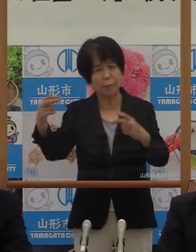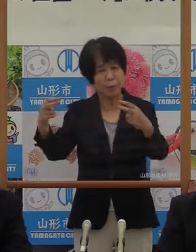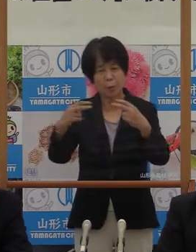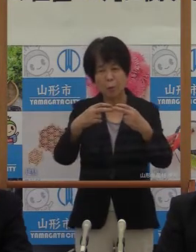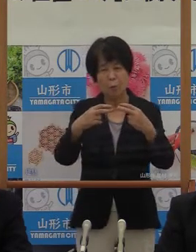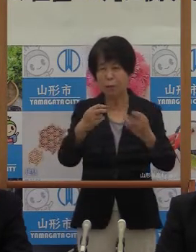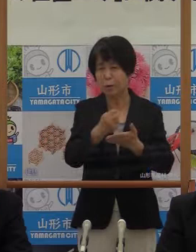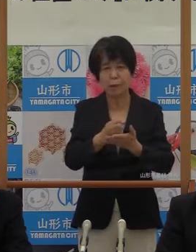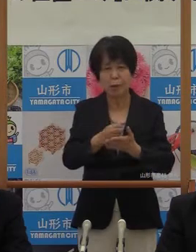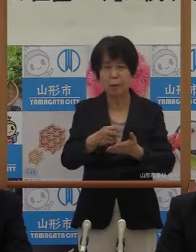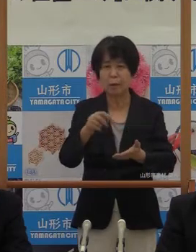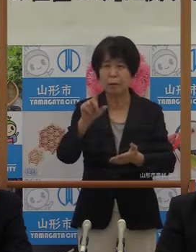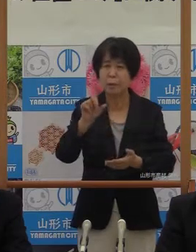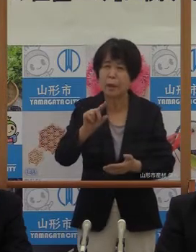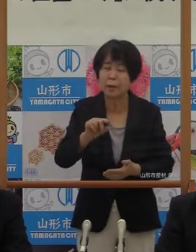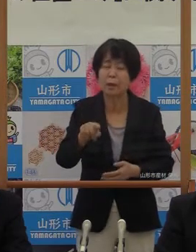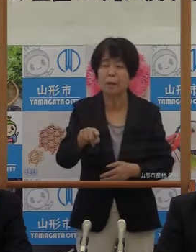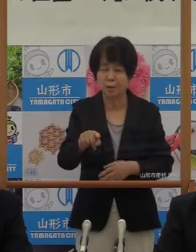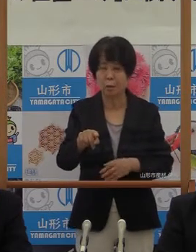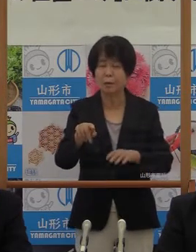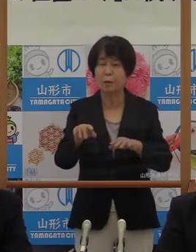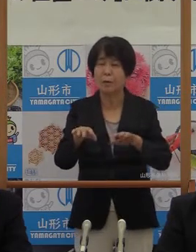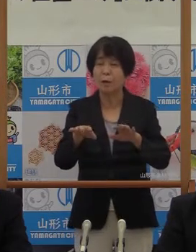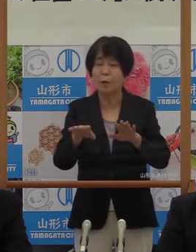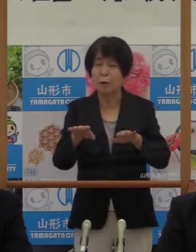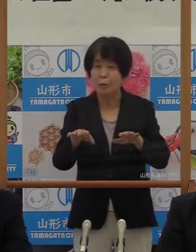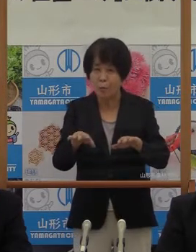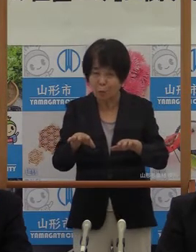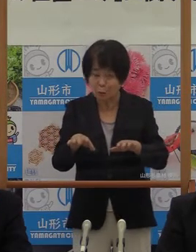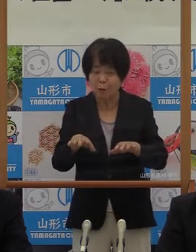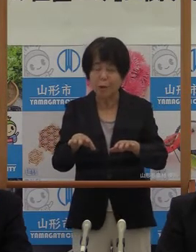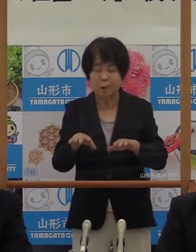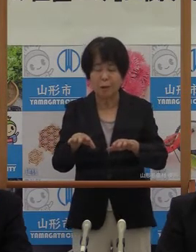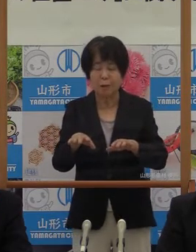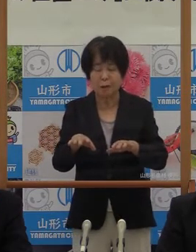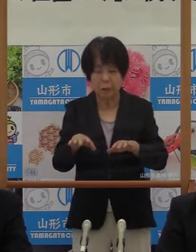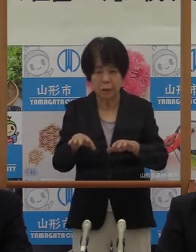決をできるのではないかというふうに思っております。